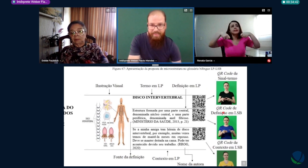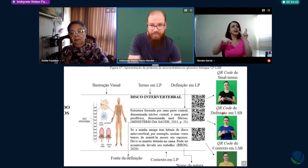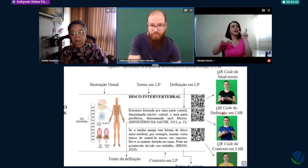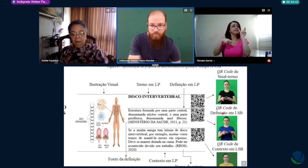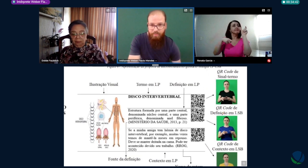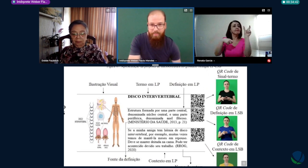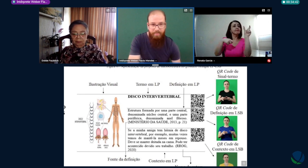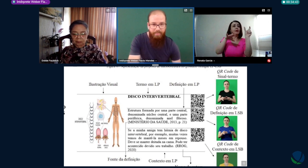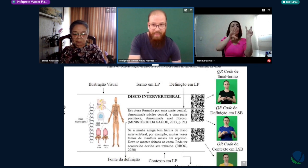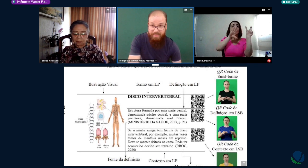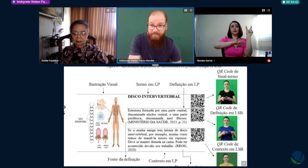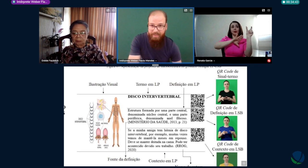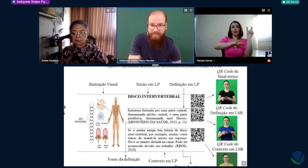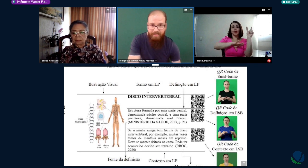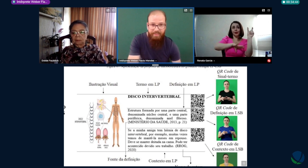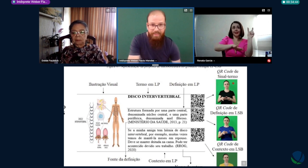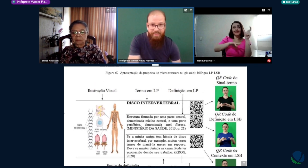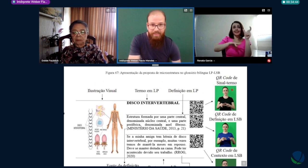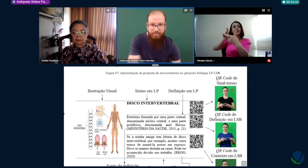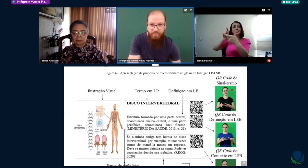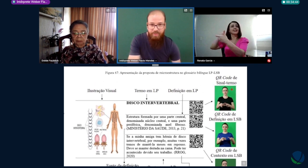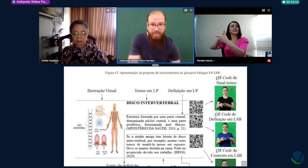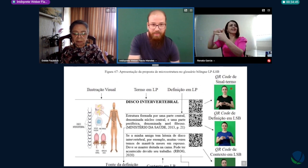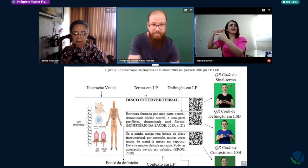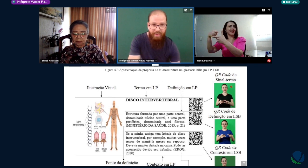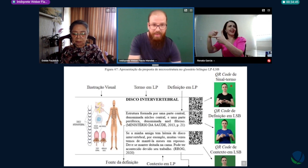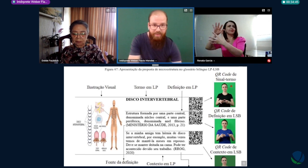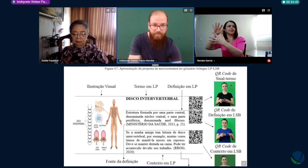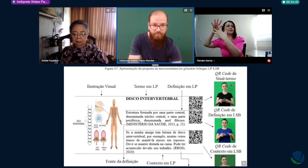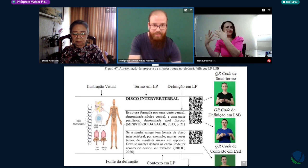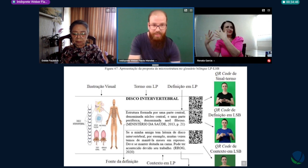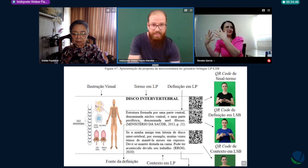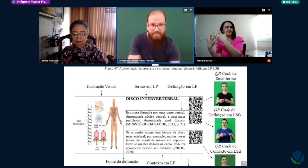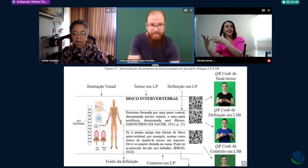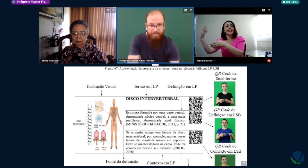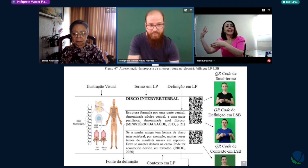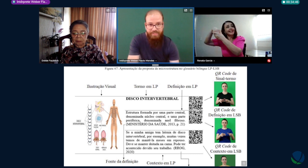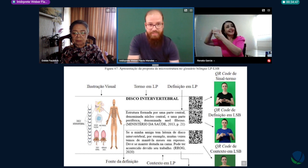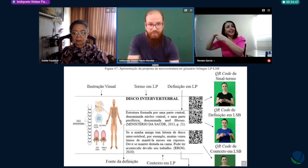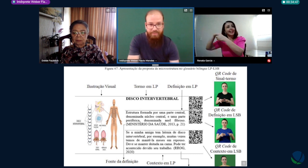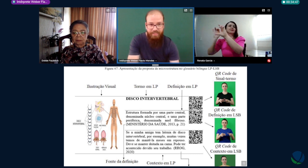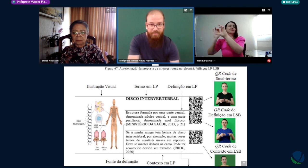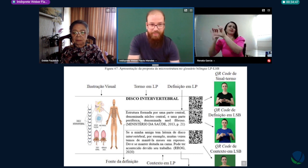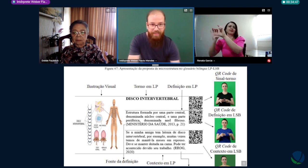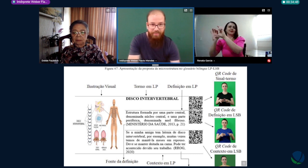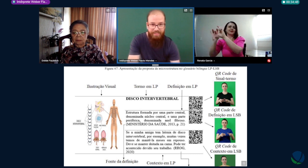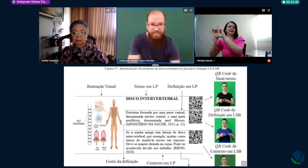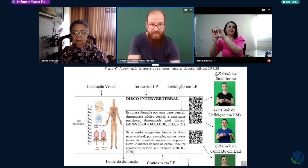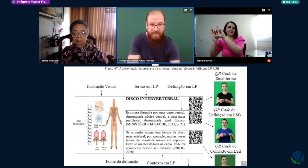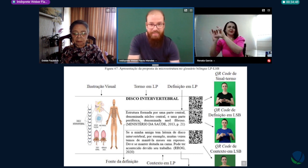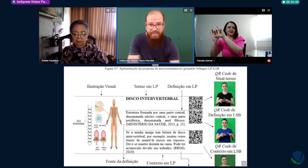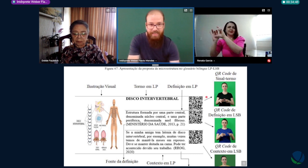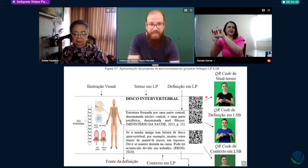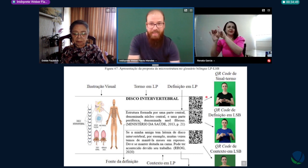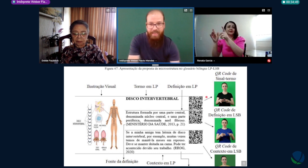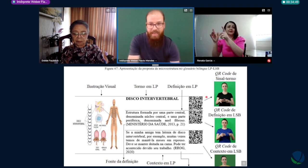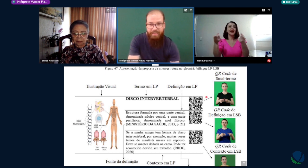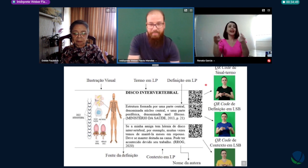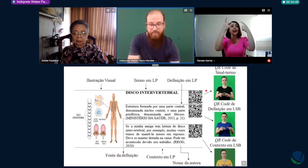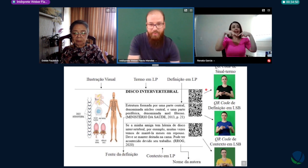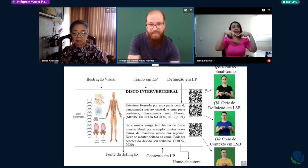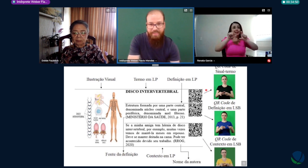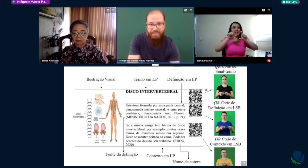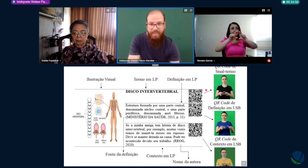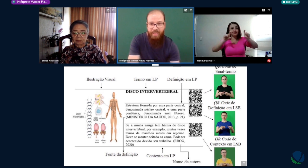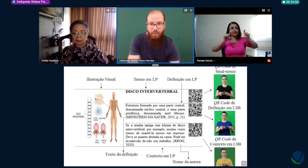eu apresento dessa maneira, né, dessa forma, a palavra em português, depois o sinal termo em língua de sinais, e